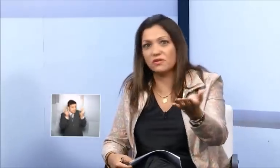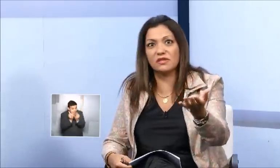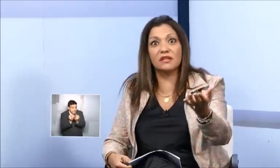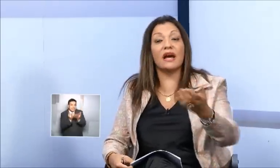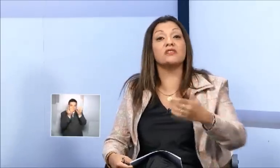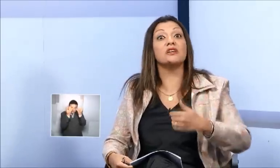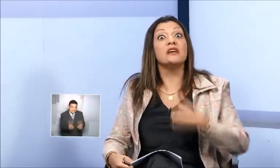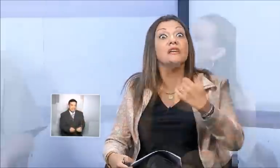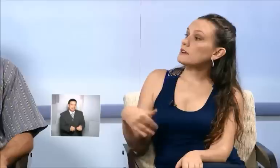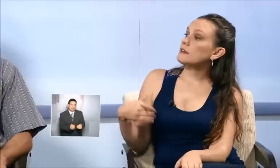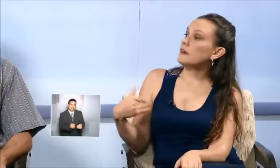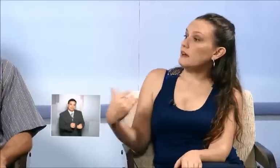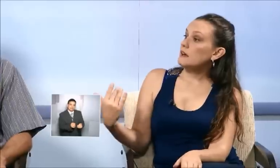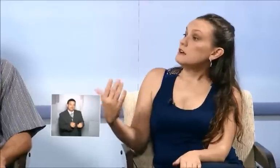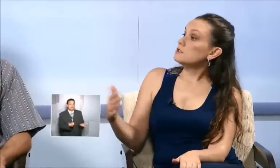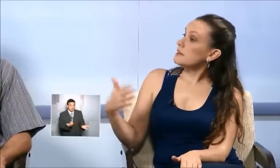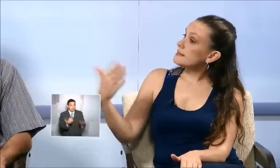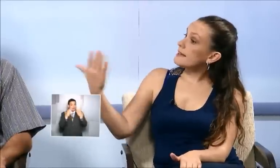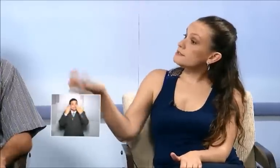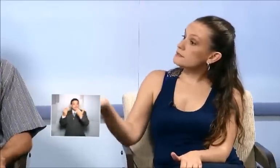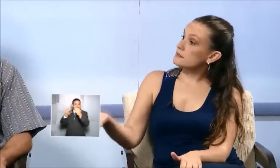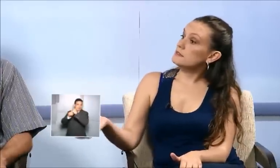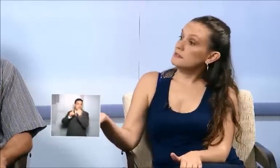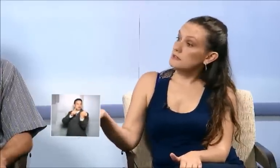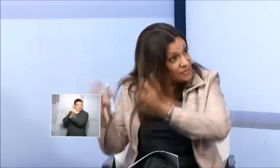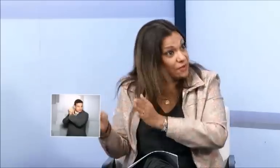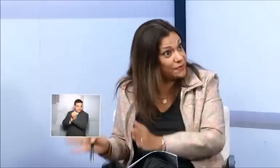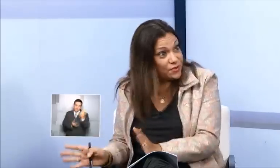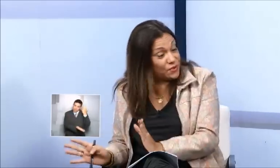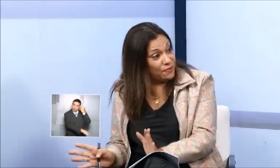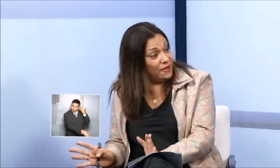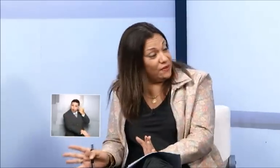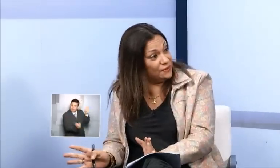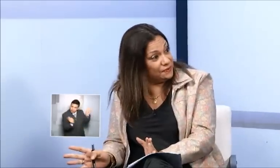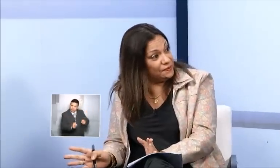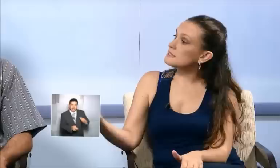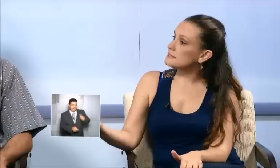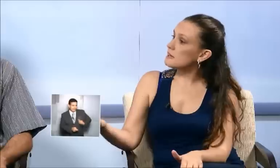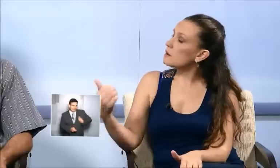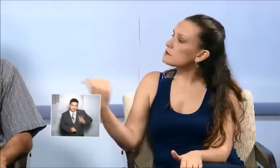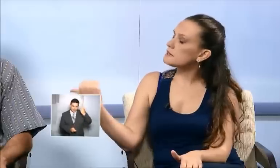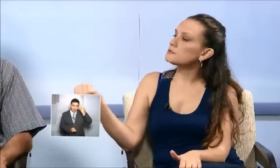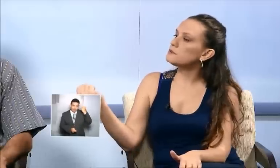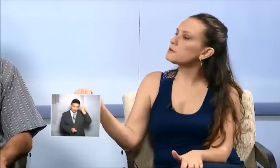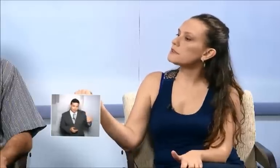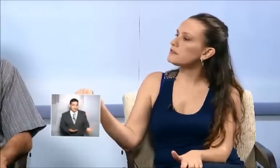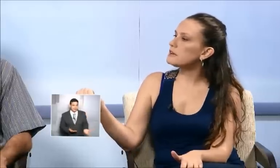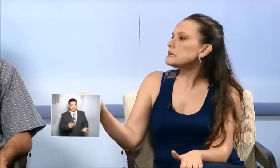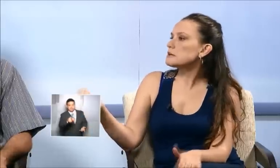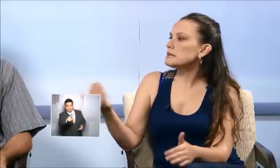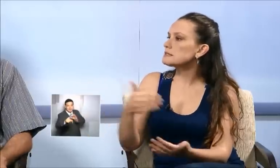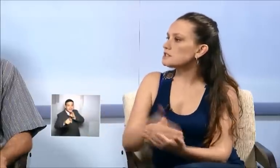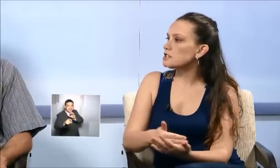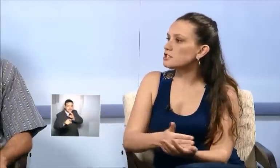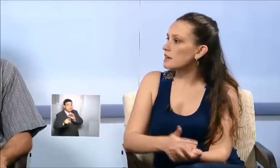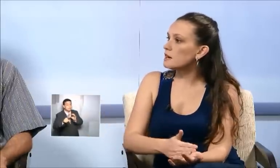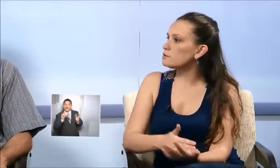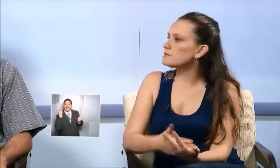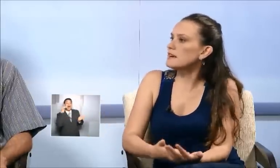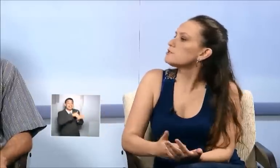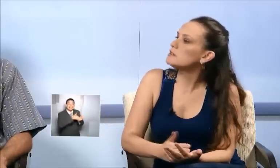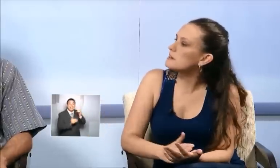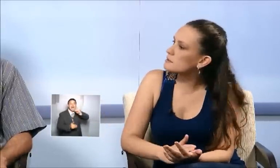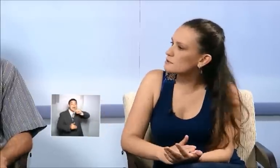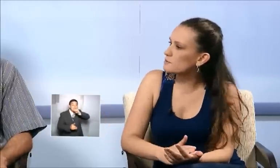isso para a Isso. sociedade Só e que- ser normal, só que porque até ele tem uma deficiência, mas é uma pessoa Só normal. que até isso Sim. acontecer, acontece o que o Bruno estava falando. A criança já chega